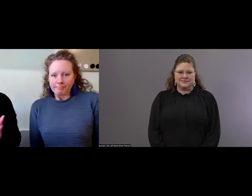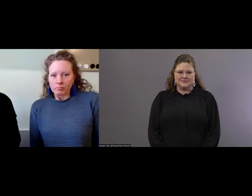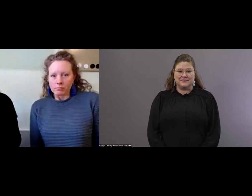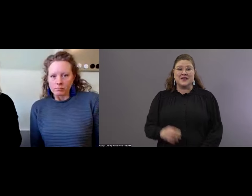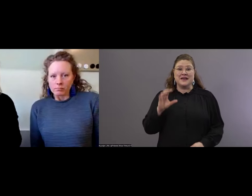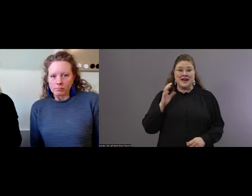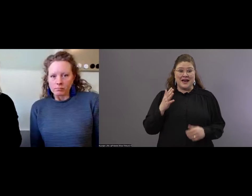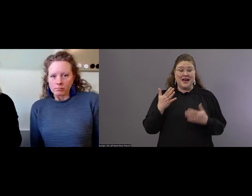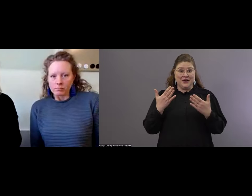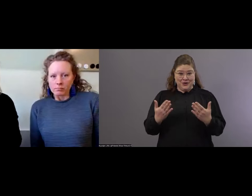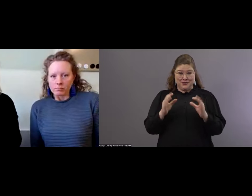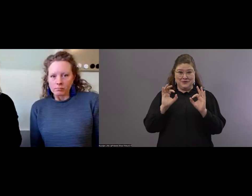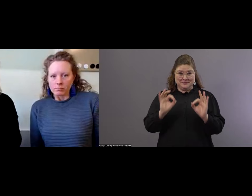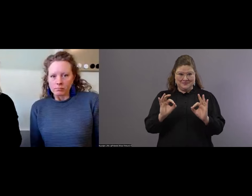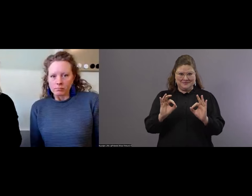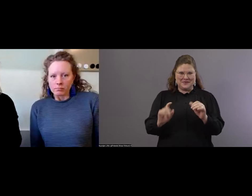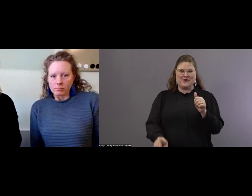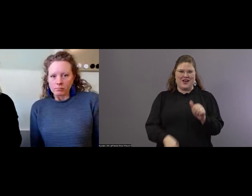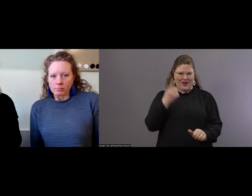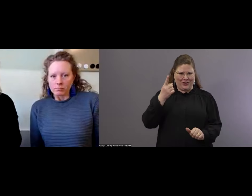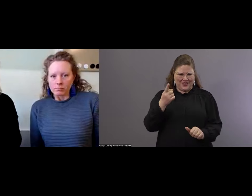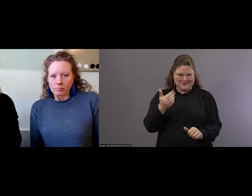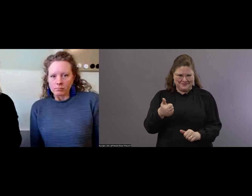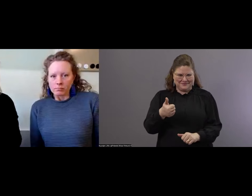Niin, nyt näyttää siltä, että voimme